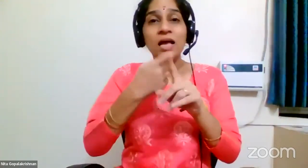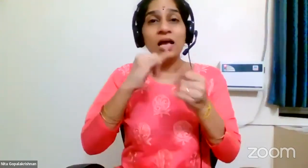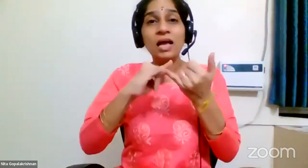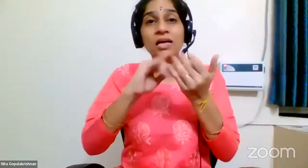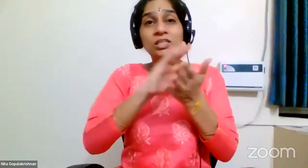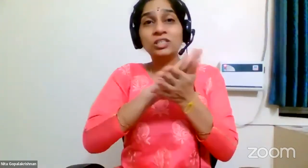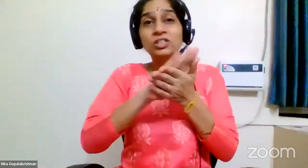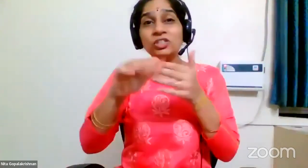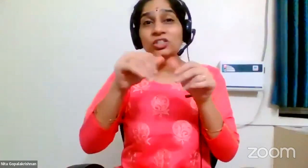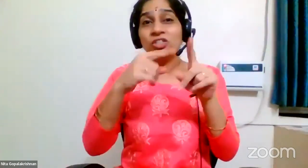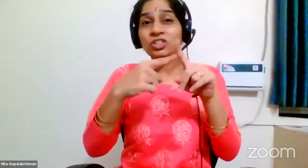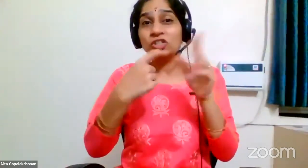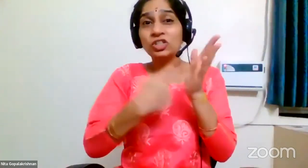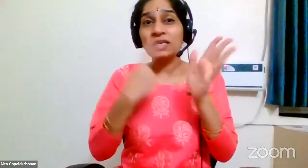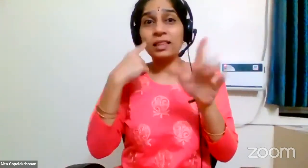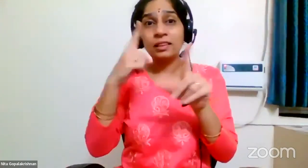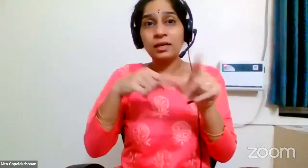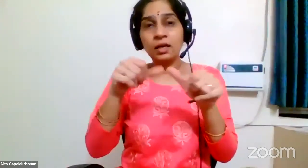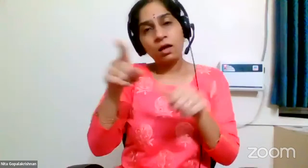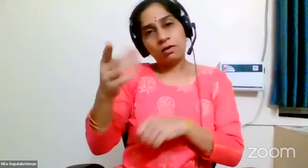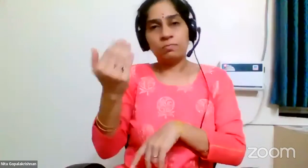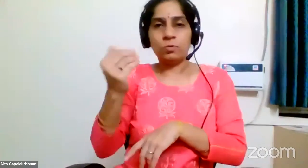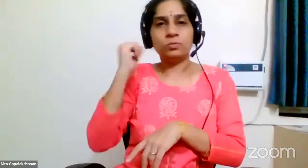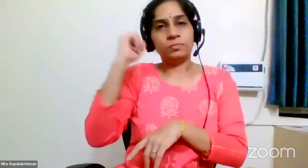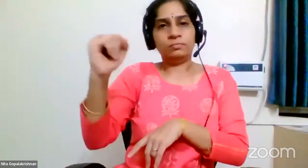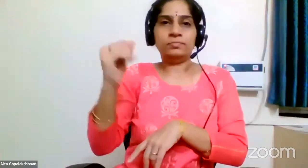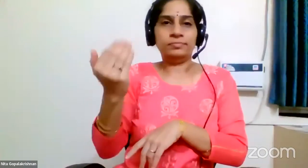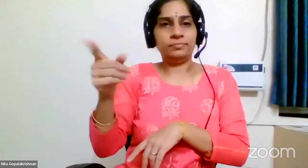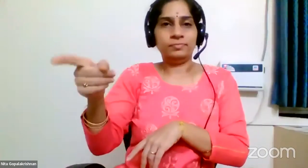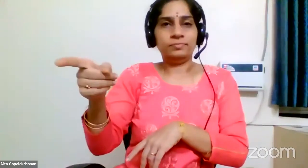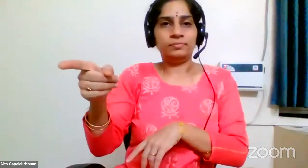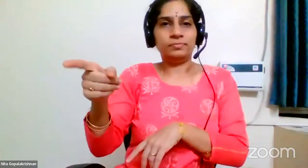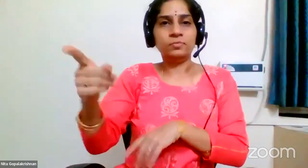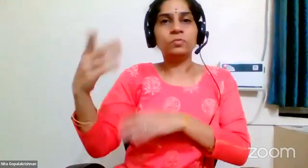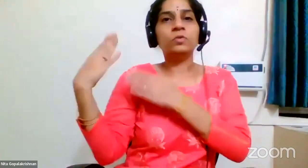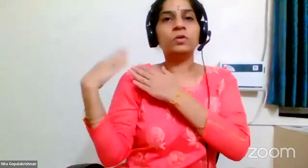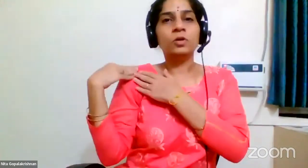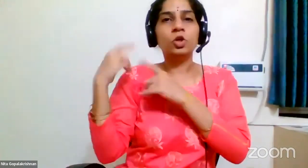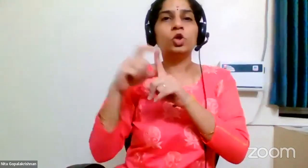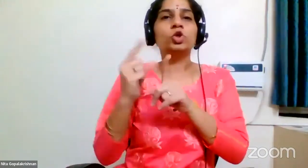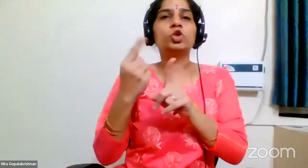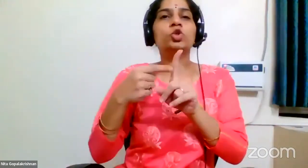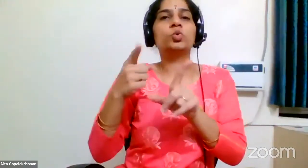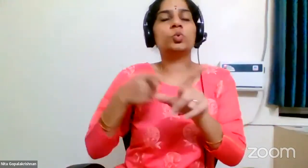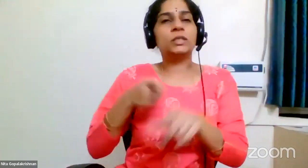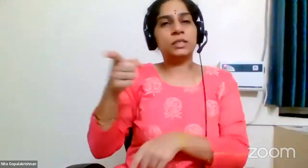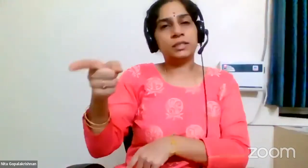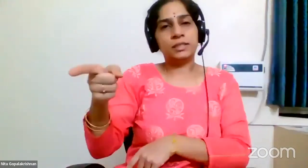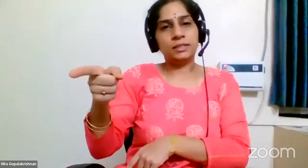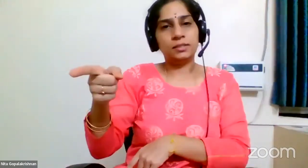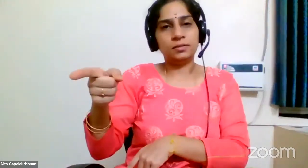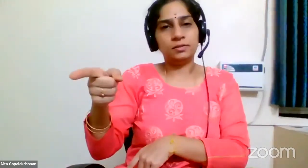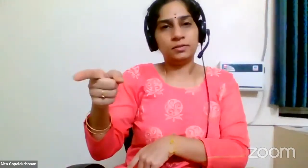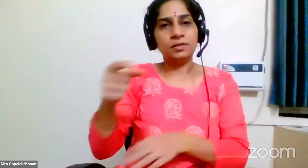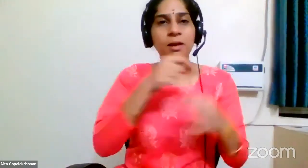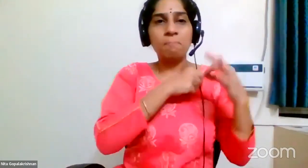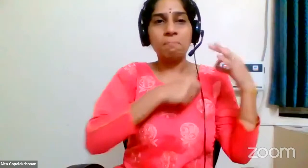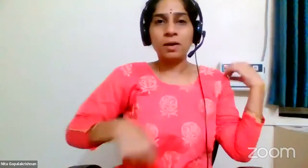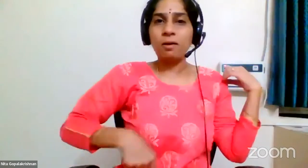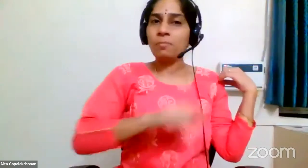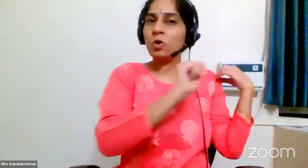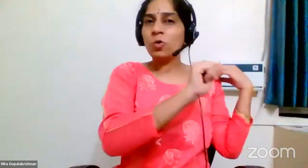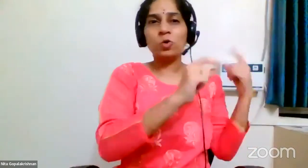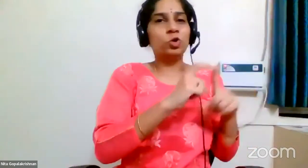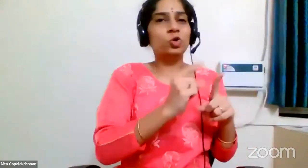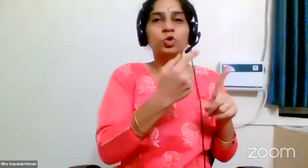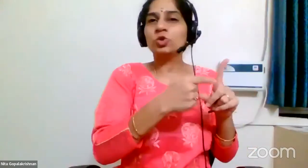में उनको डिवाइड कर दिया, और जो जैसा कार्य करेगा वैसा फल पाएगा। इसलिए मैं क्या हूं, मैंने ये